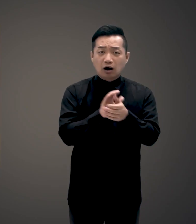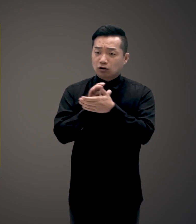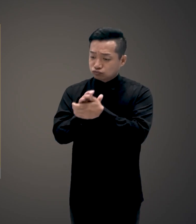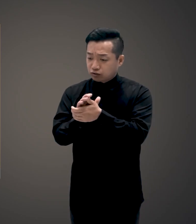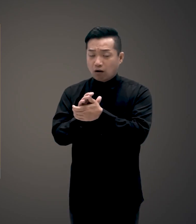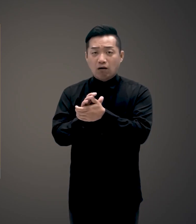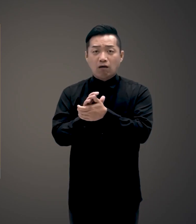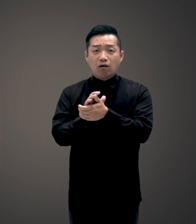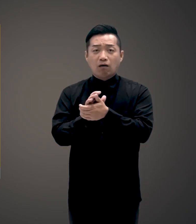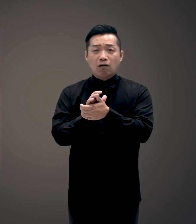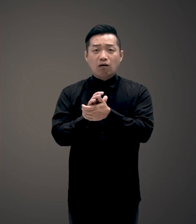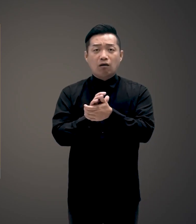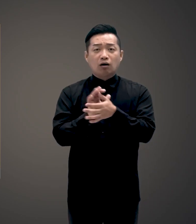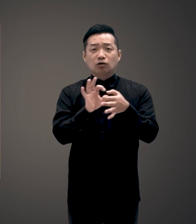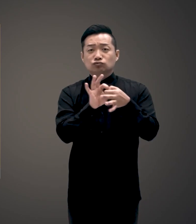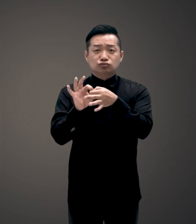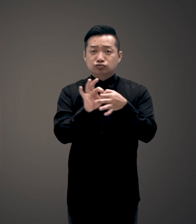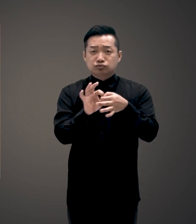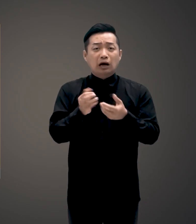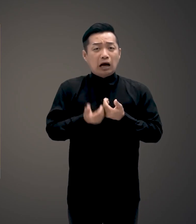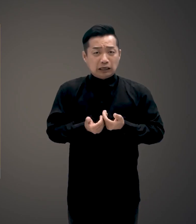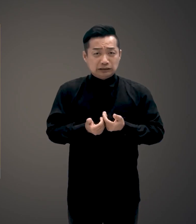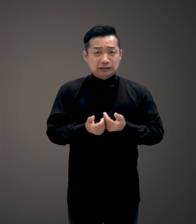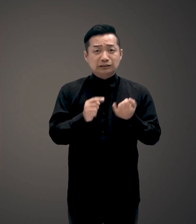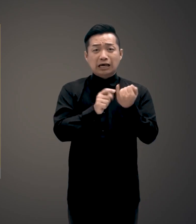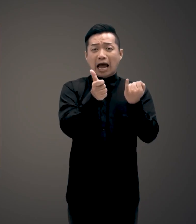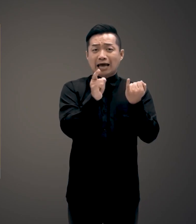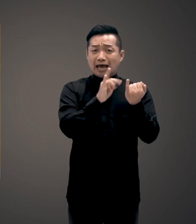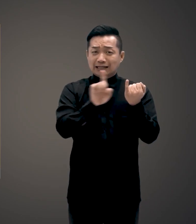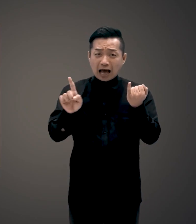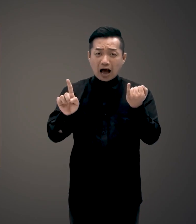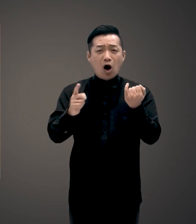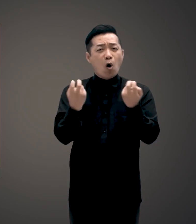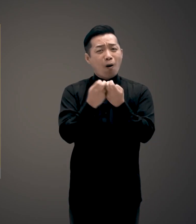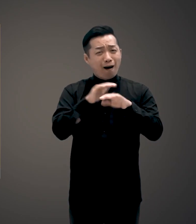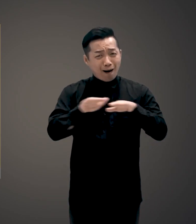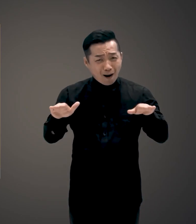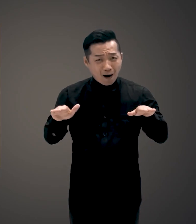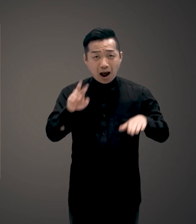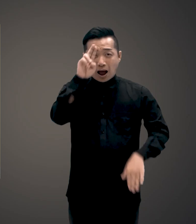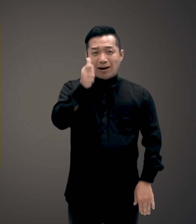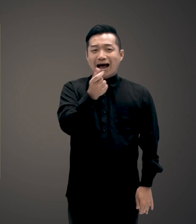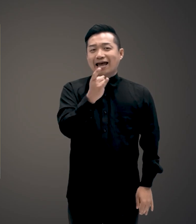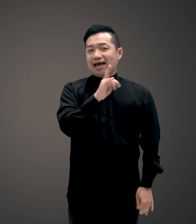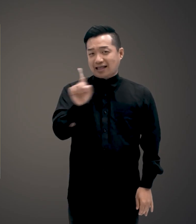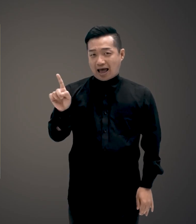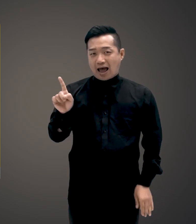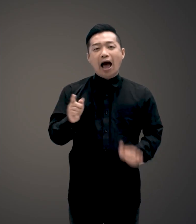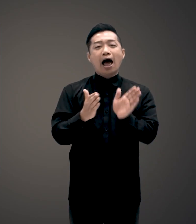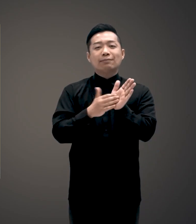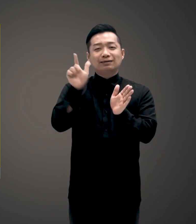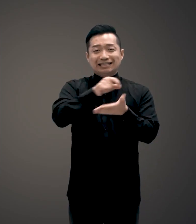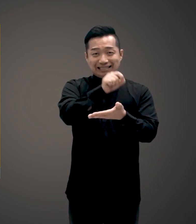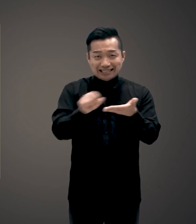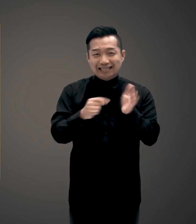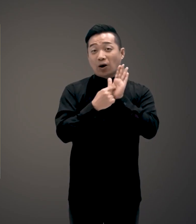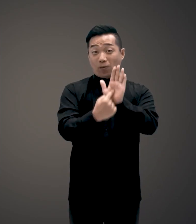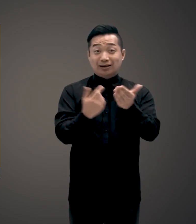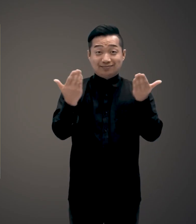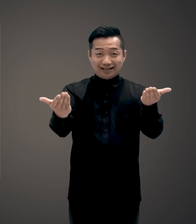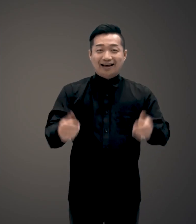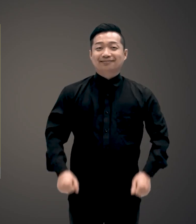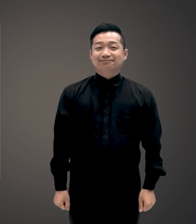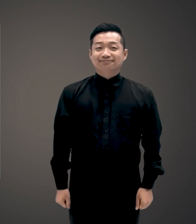사랑과 우정 사이에 예기치 않은 갈등을 해나는 어떻게 헤쳐나가게 될까? 박혜나의 비밀일기를